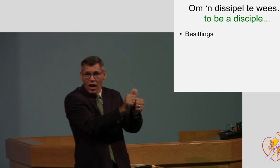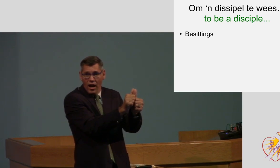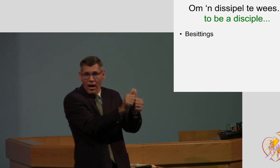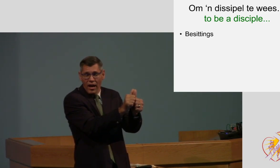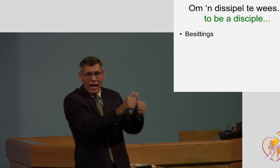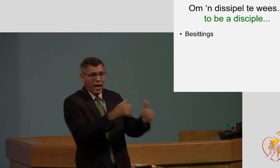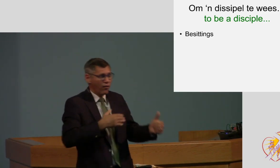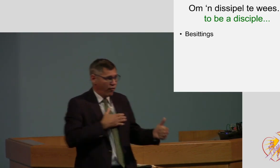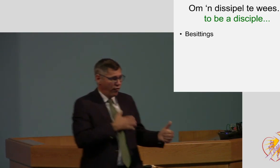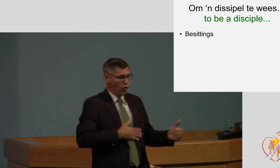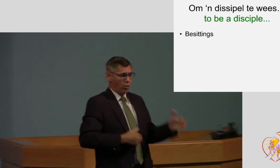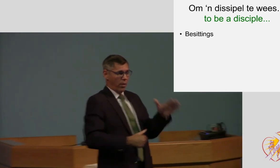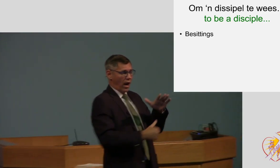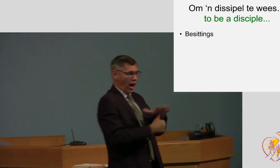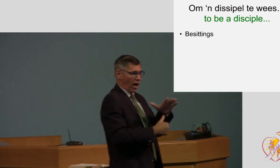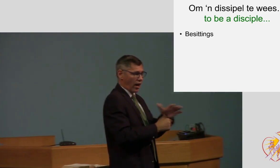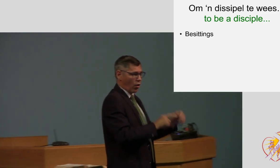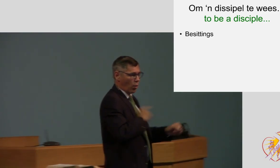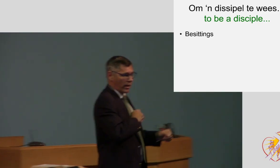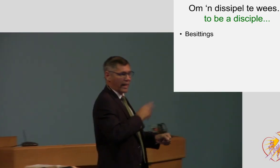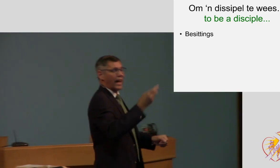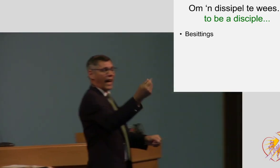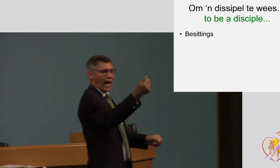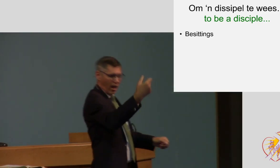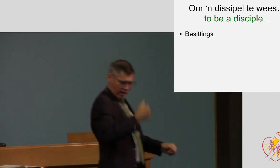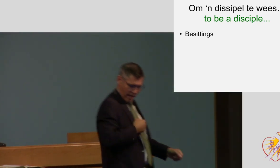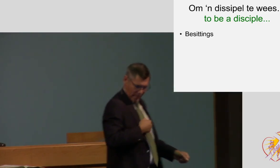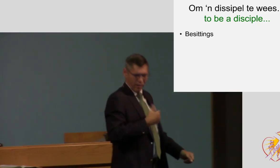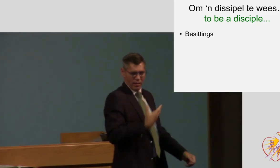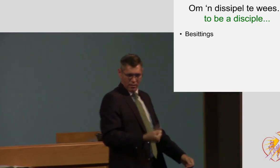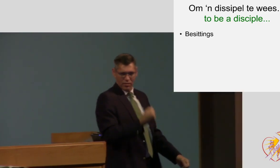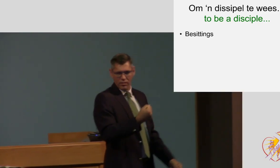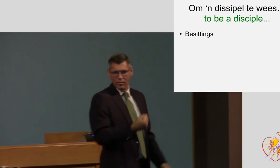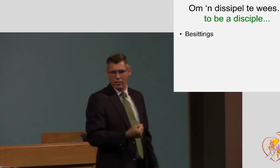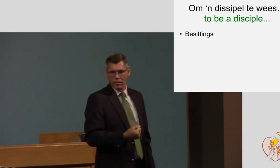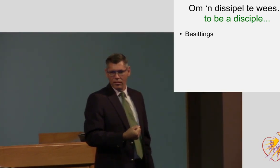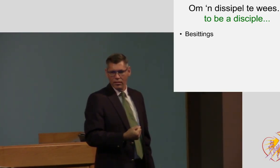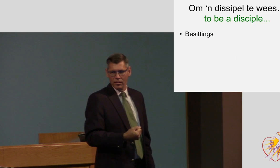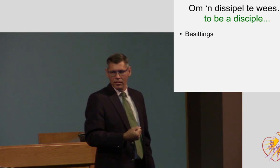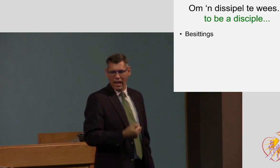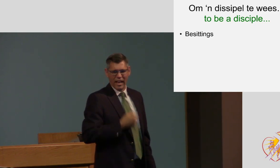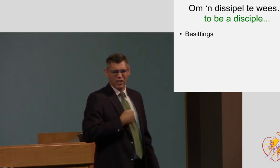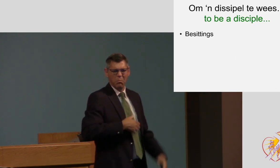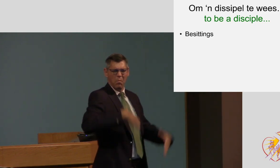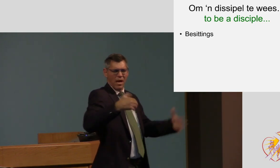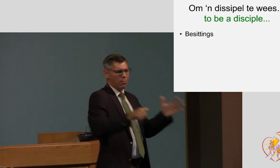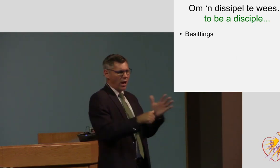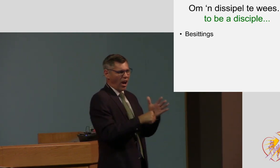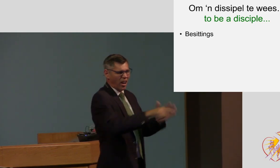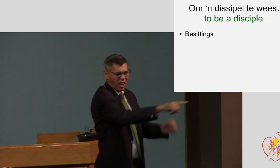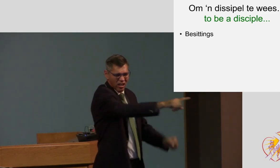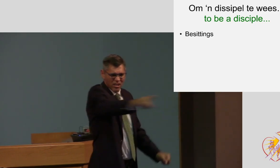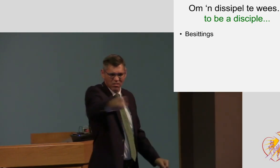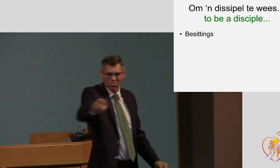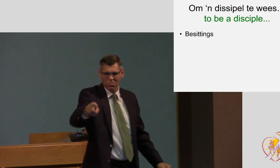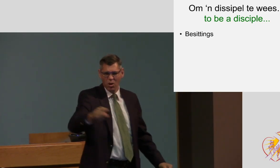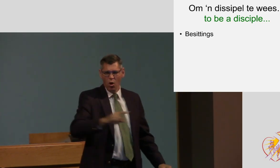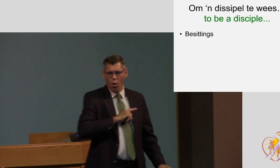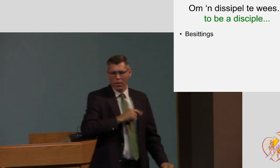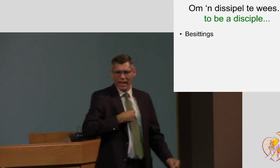en ek voel belangrik omdat ek geld het, ek is meer belangrik as omdat ek het